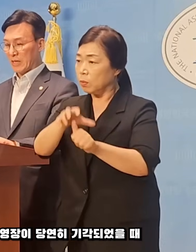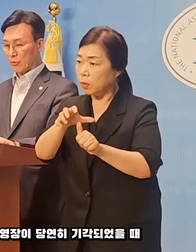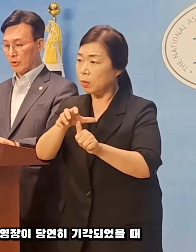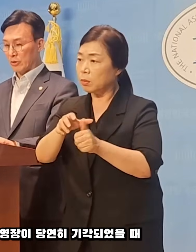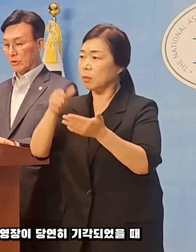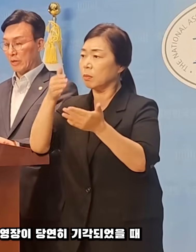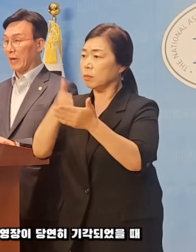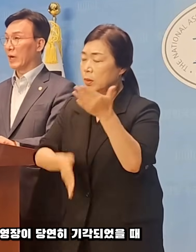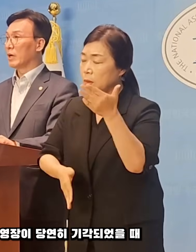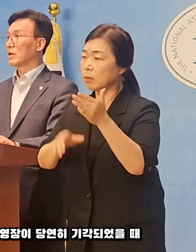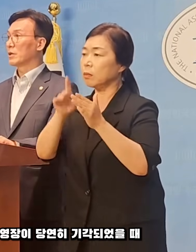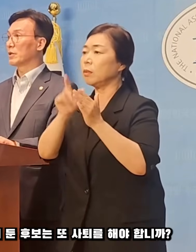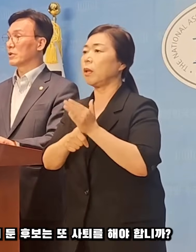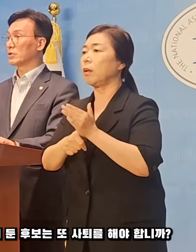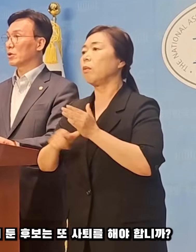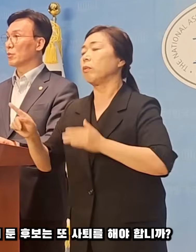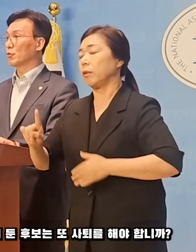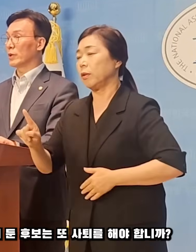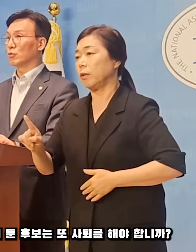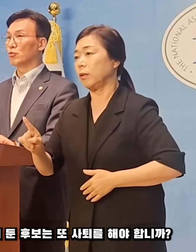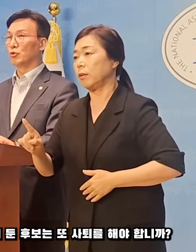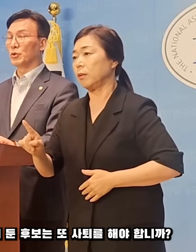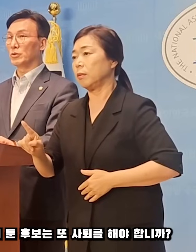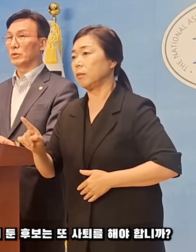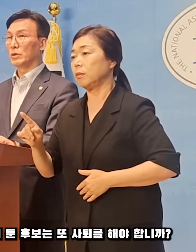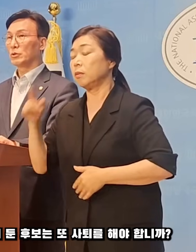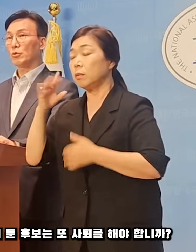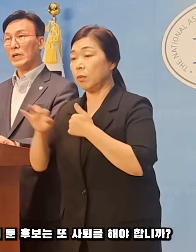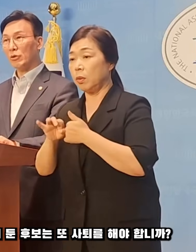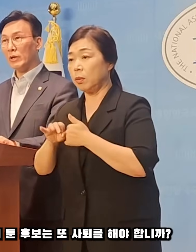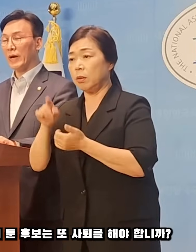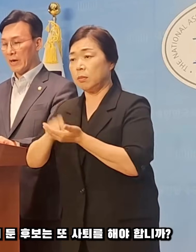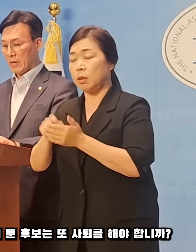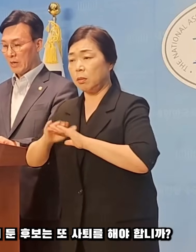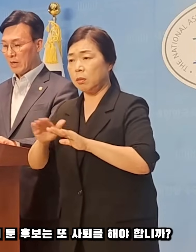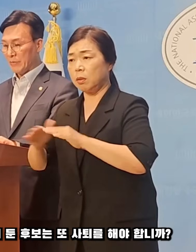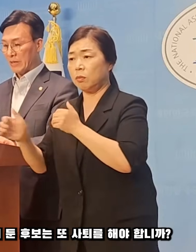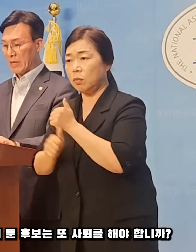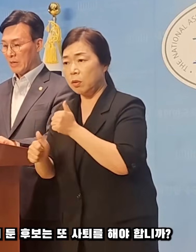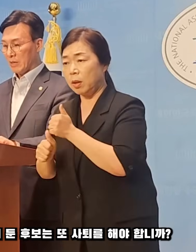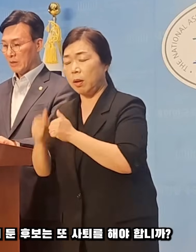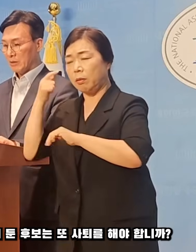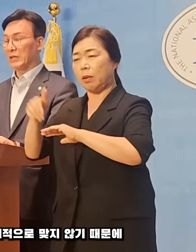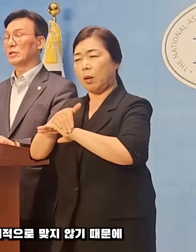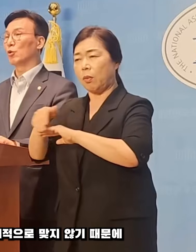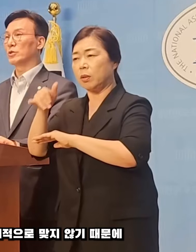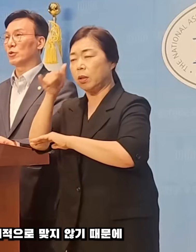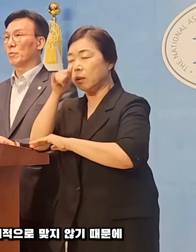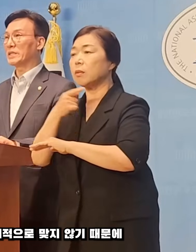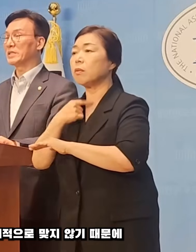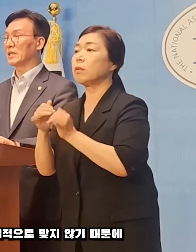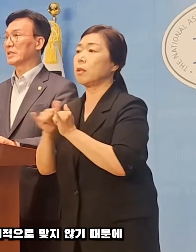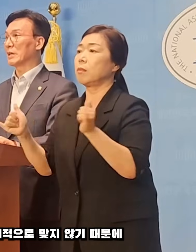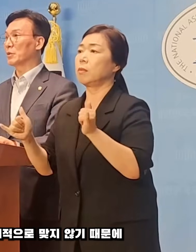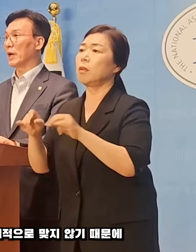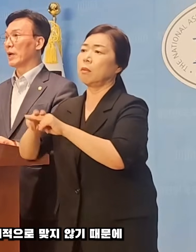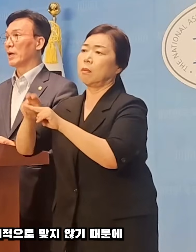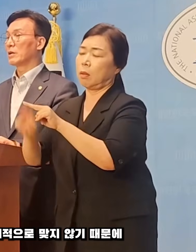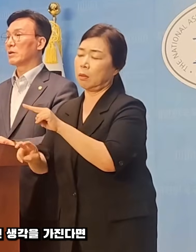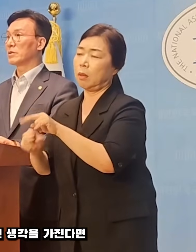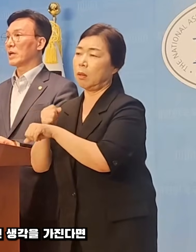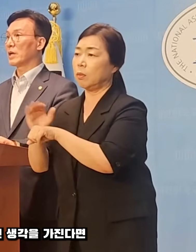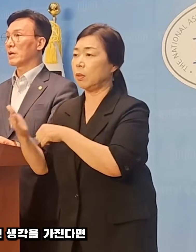당연히 기각되었을 때 그러면 그것을 염두에 둔 후보는 또 사퇴를 해야 합니까? 대단히 논리적으로 맞지 않기